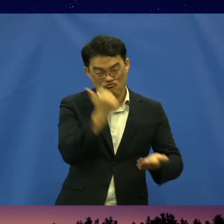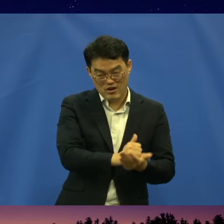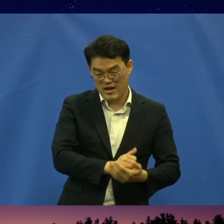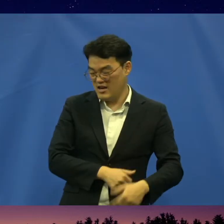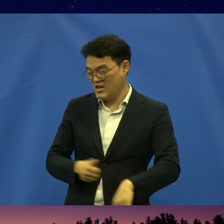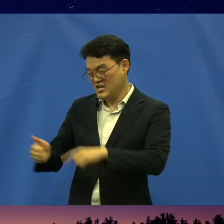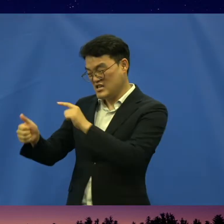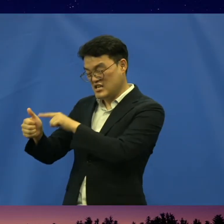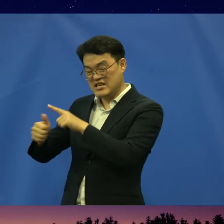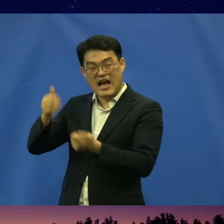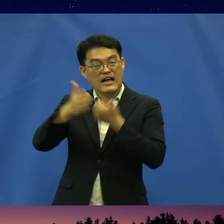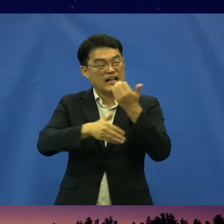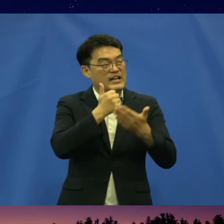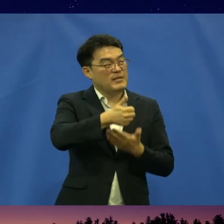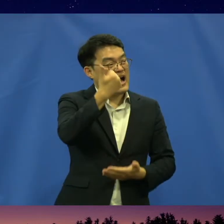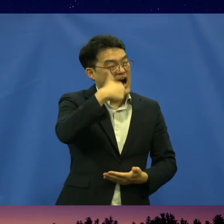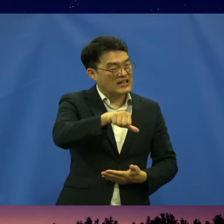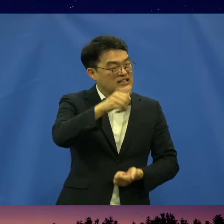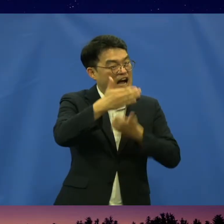않아요.